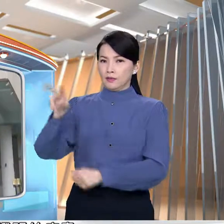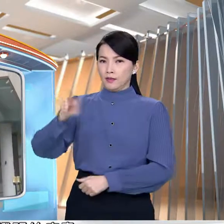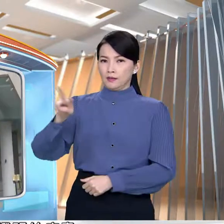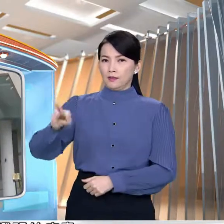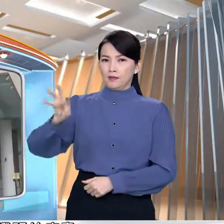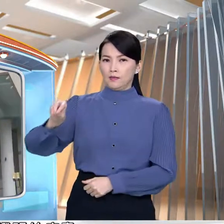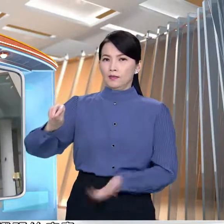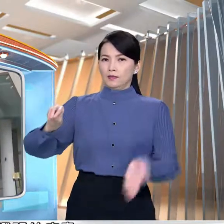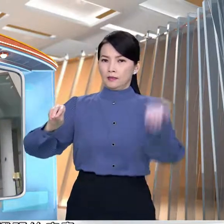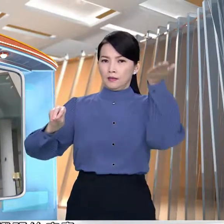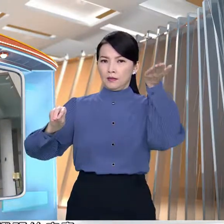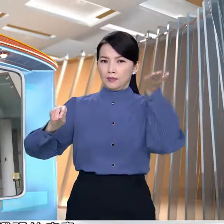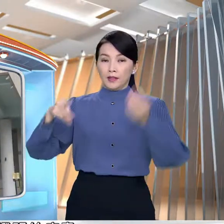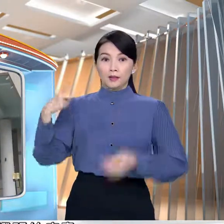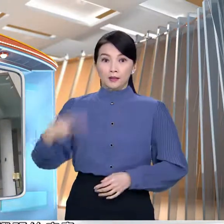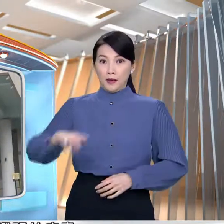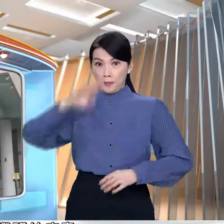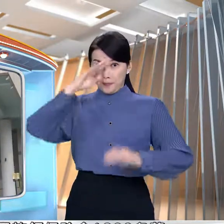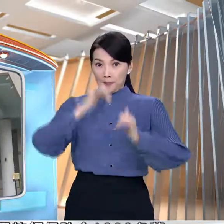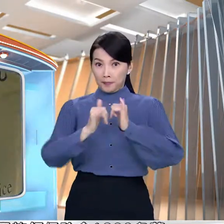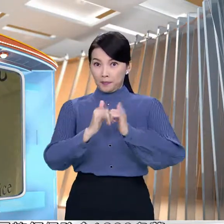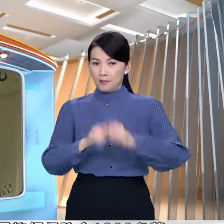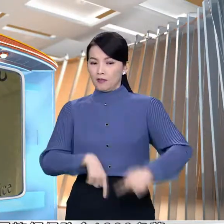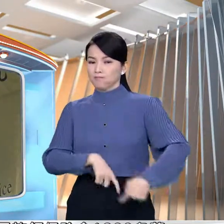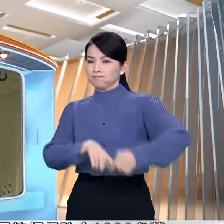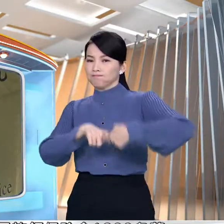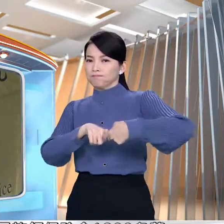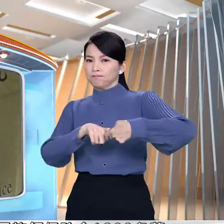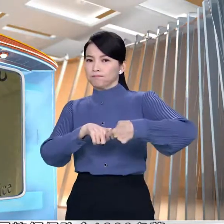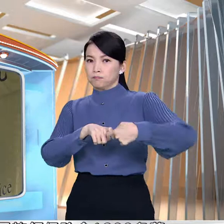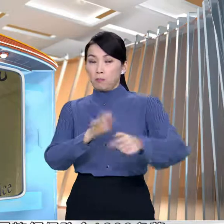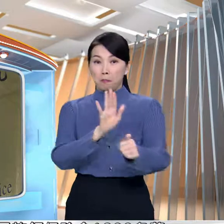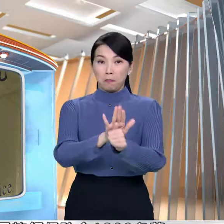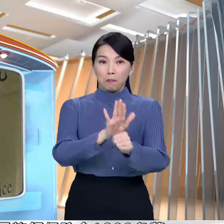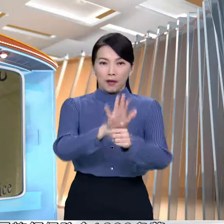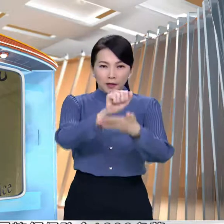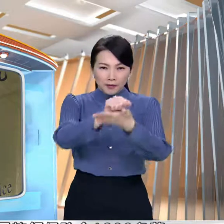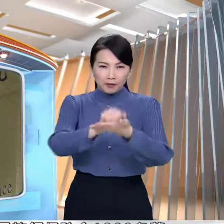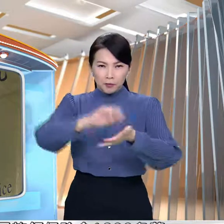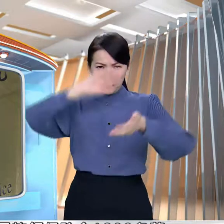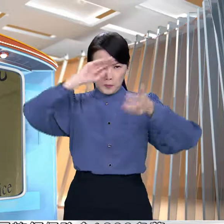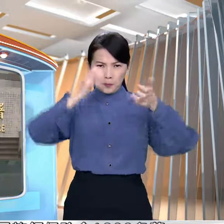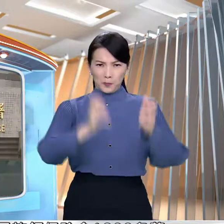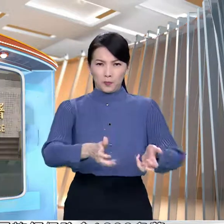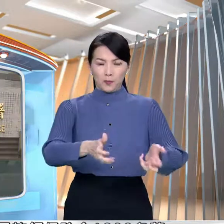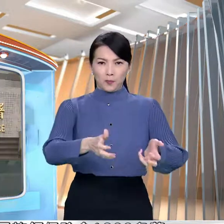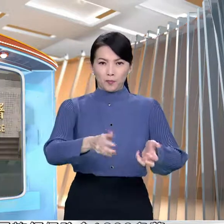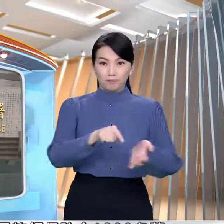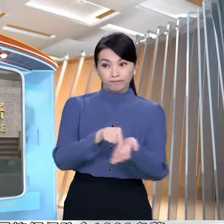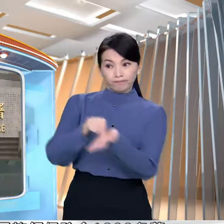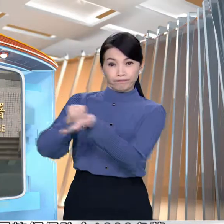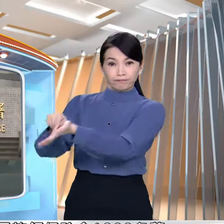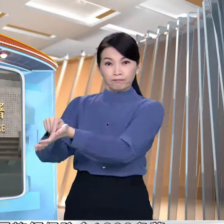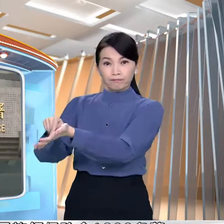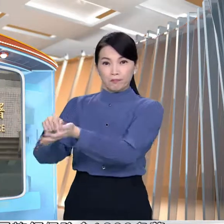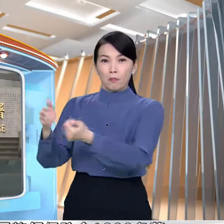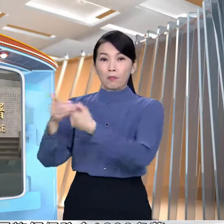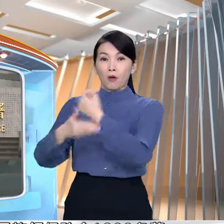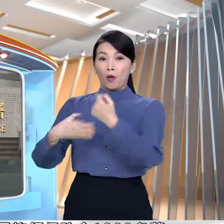诊断证明给病患，让病患向保险公司来诈领保险